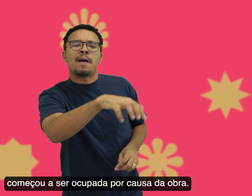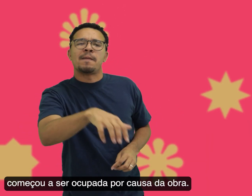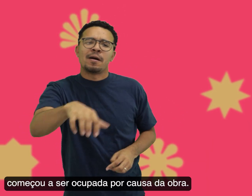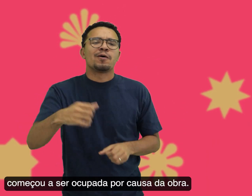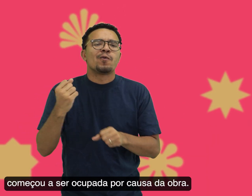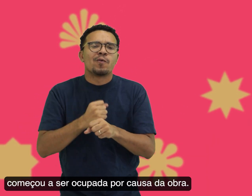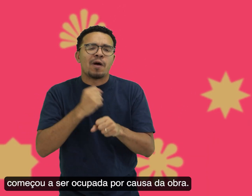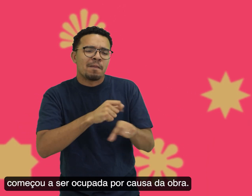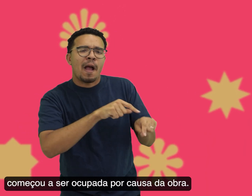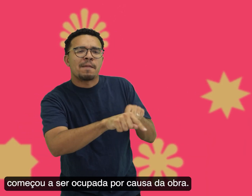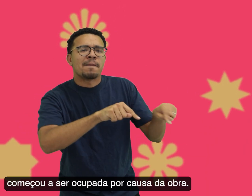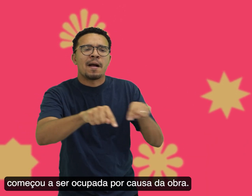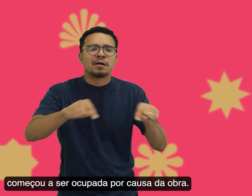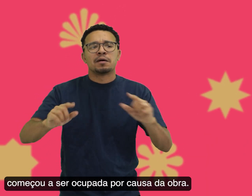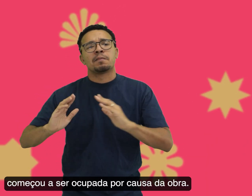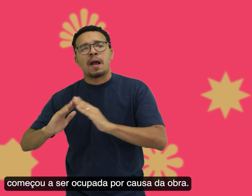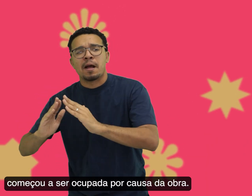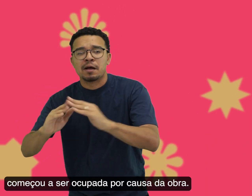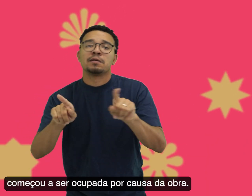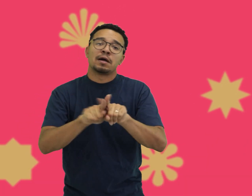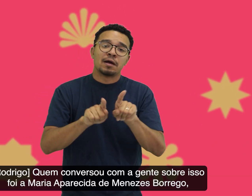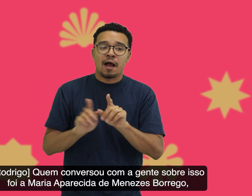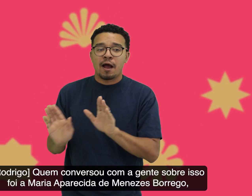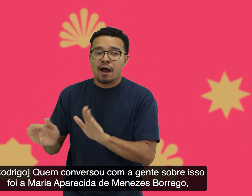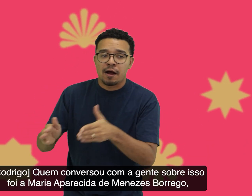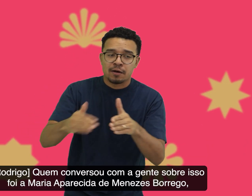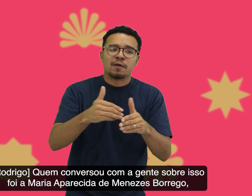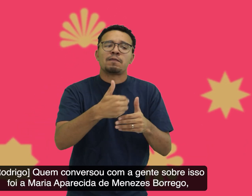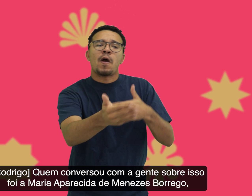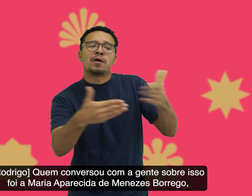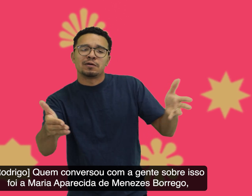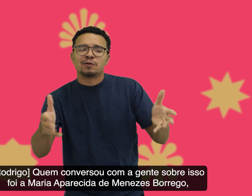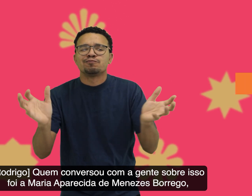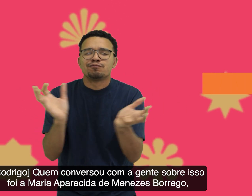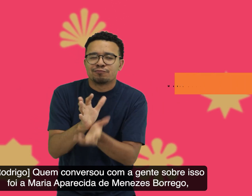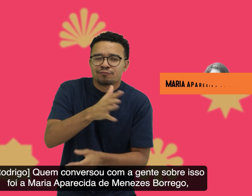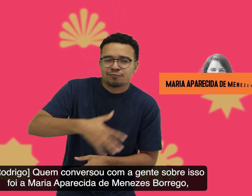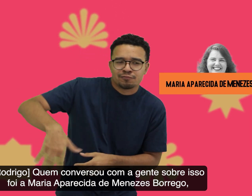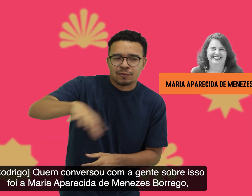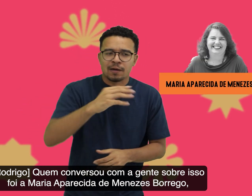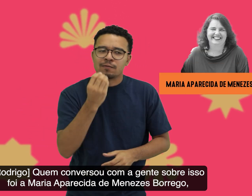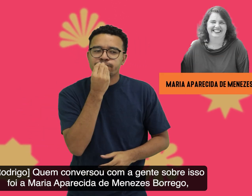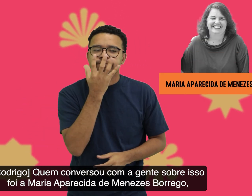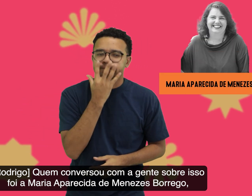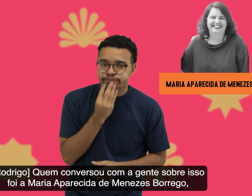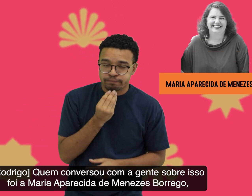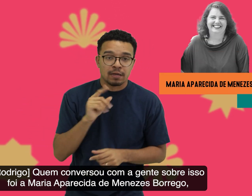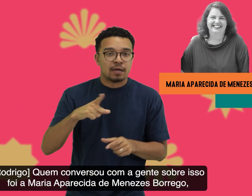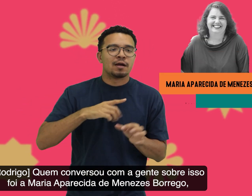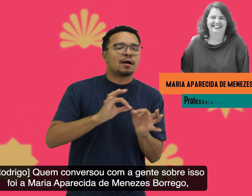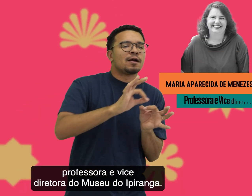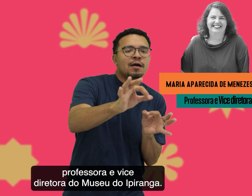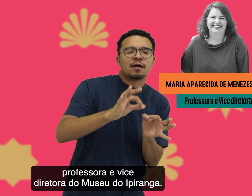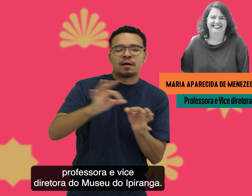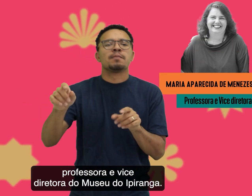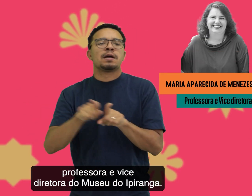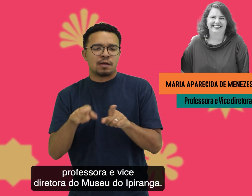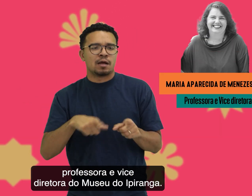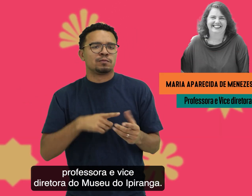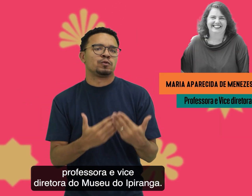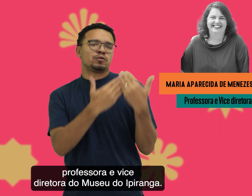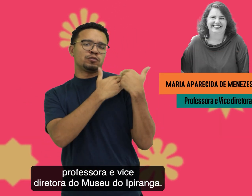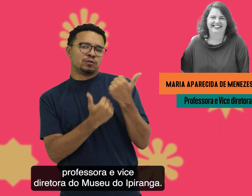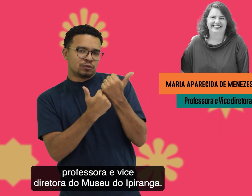torno do museu começou a ser ocupada por causa da obra. Quem conversou com a gente sobre isso foi a Maria Aparecida de Menezes